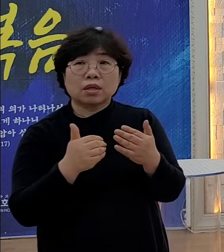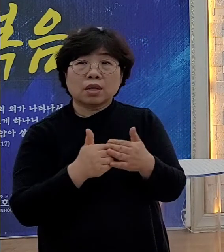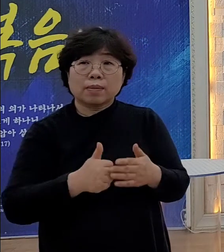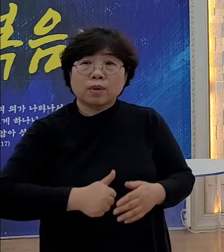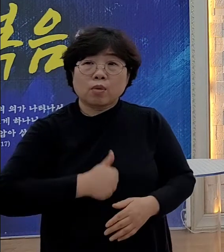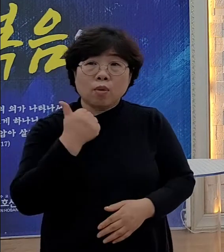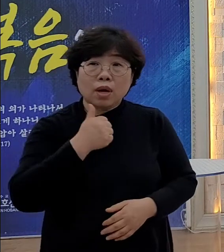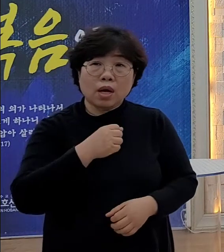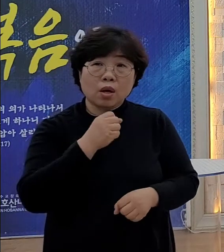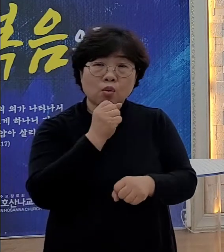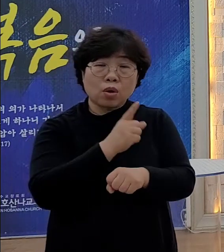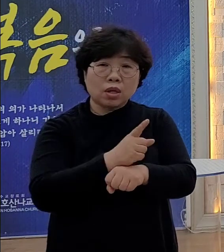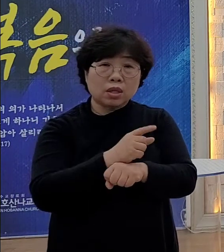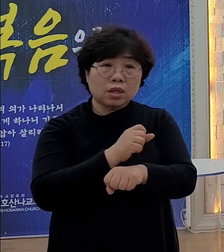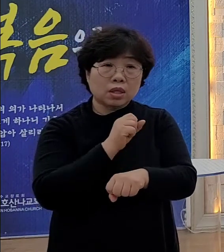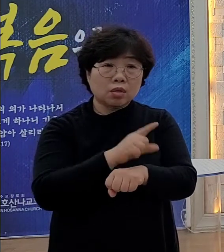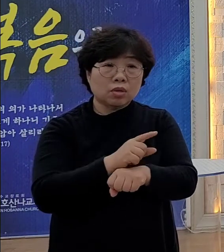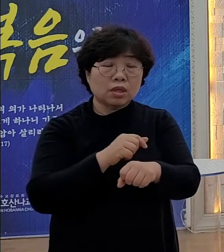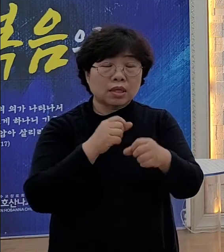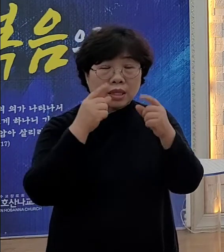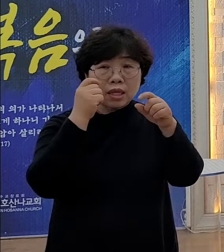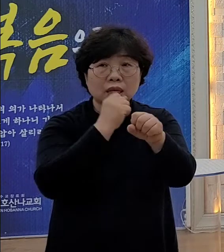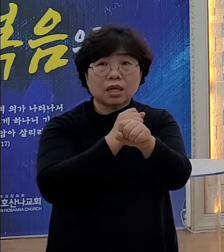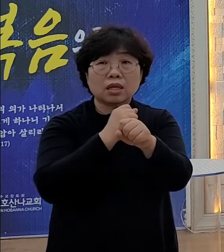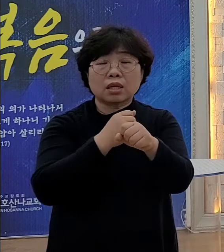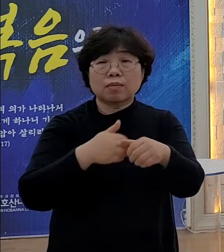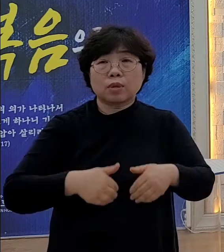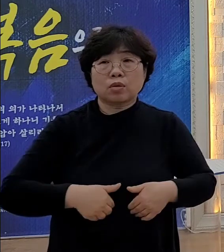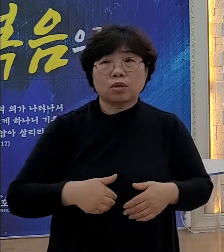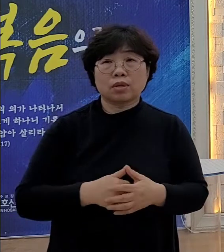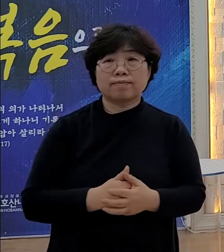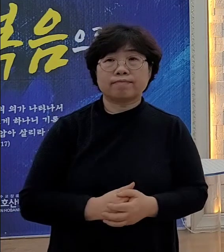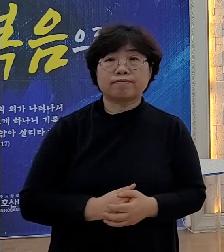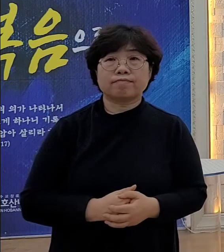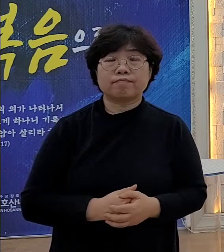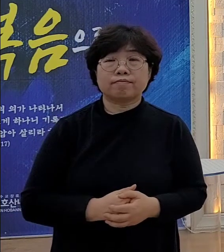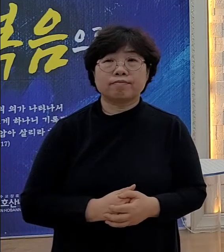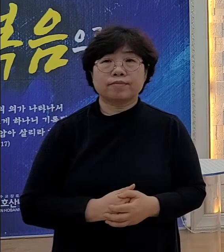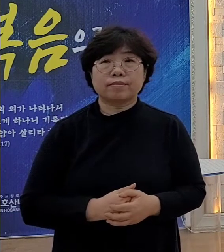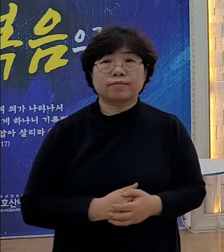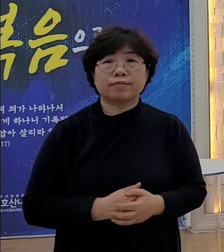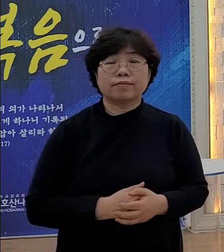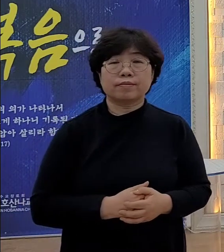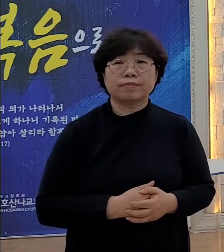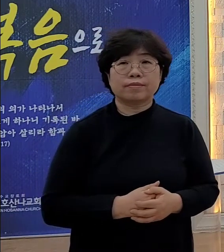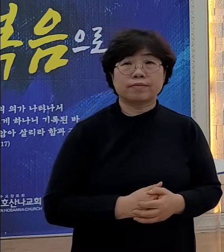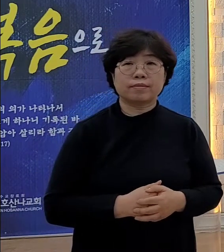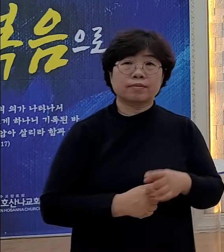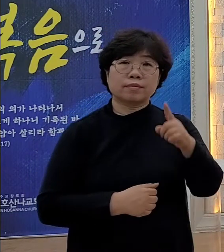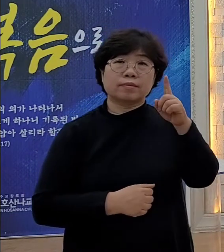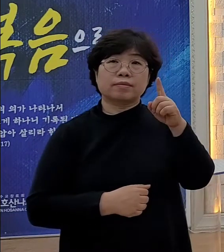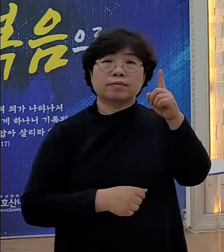자, 18절에 보시면 그 원인을 두 가지라고 설명해 줍니다. 한번 보세요. 18절에.